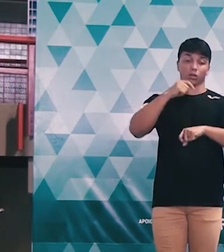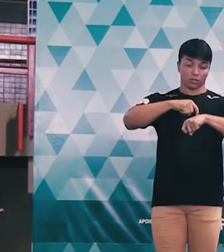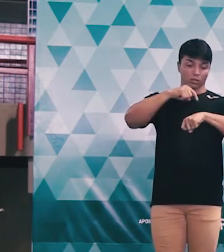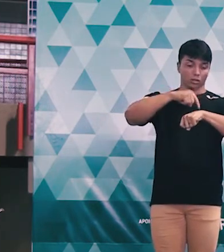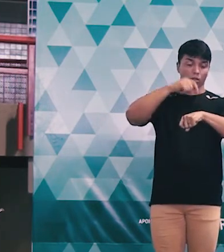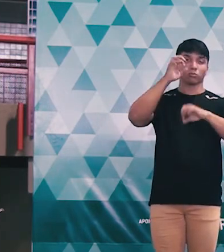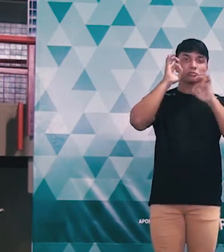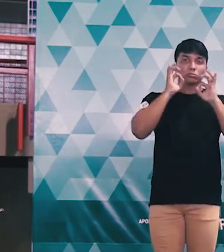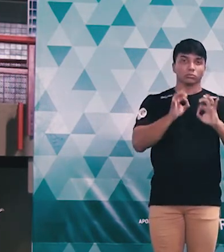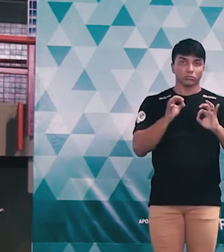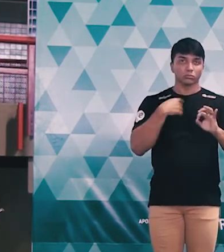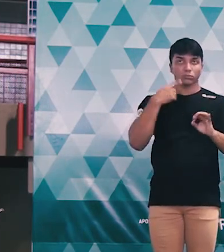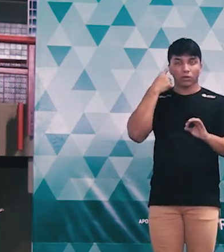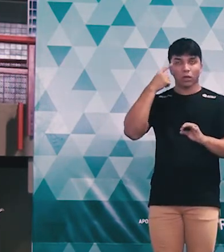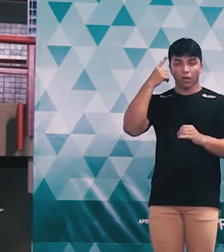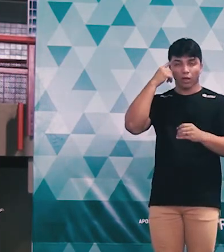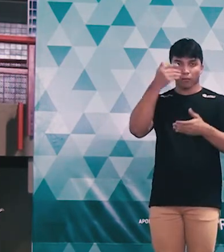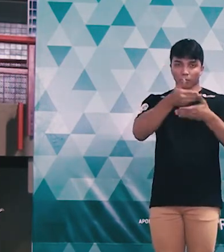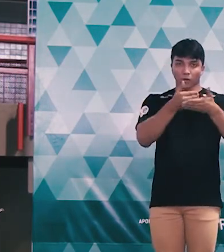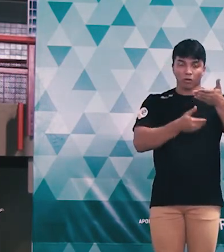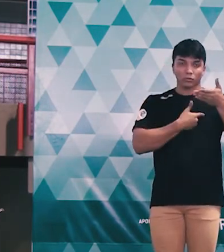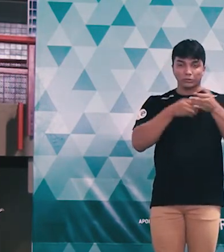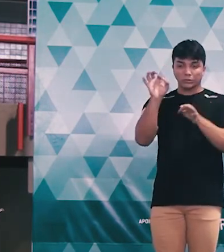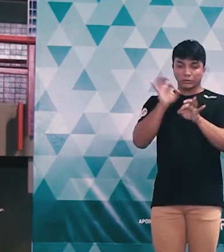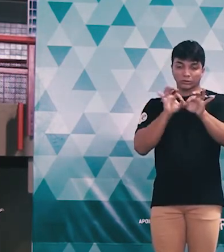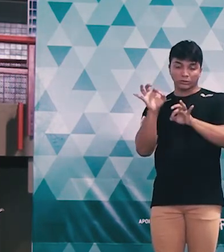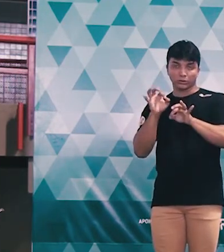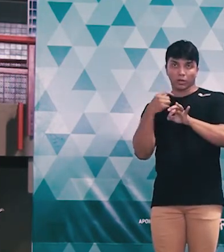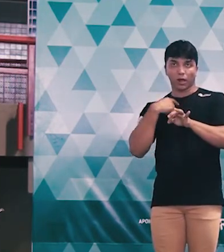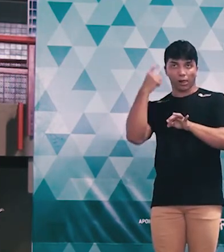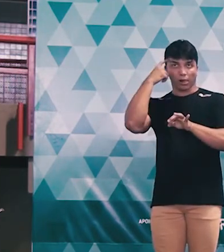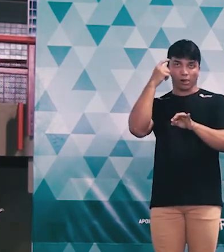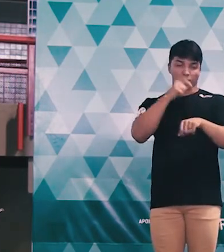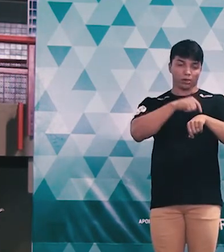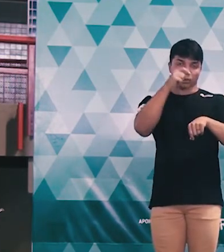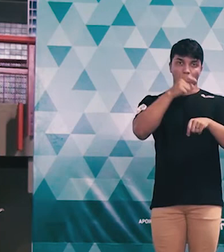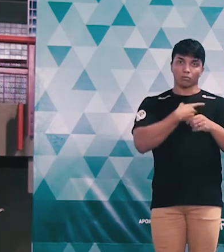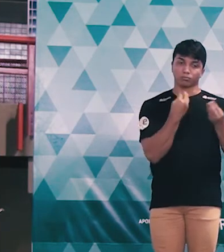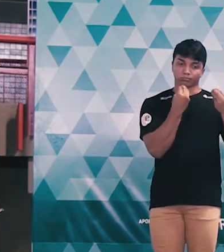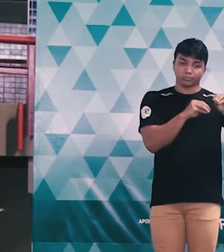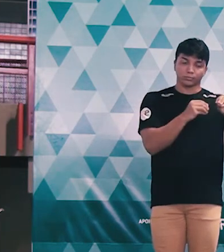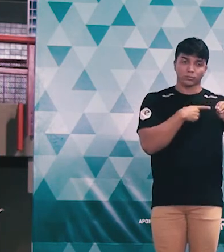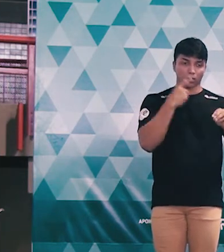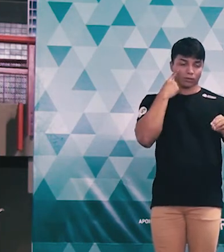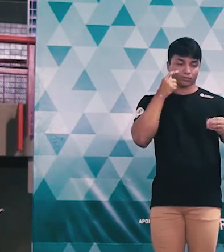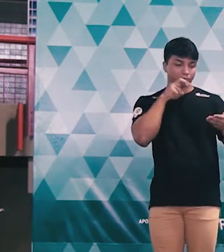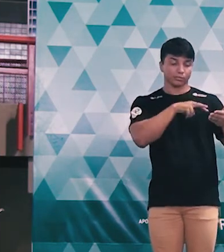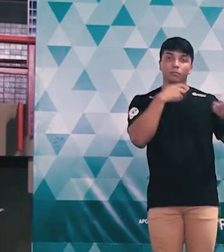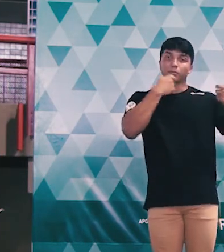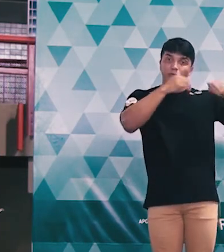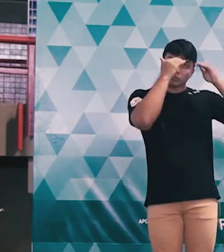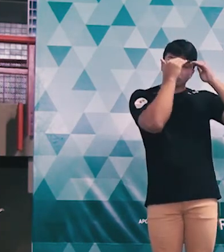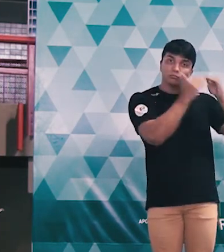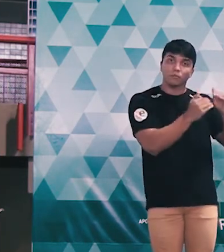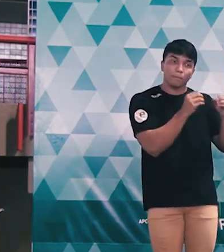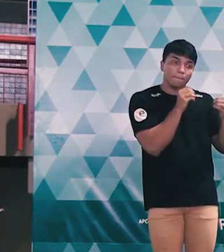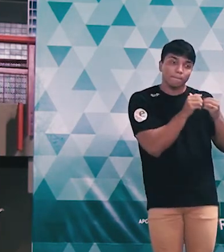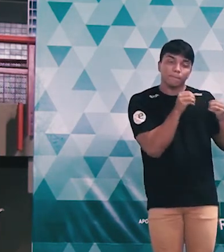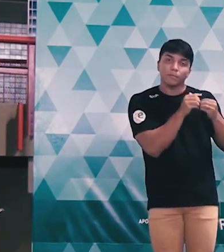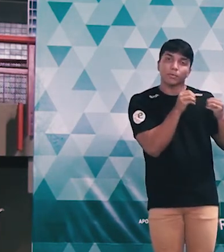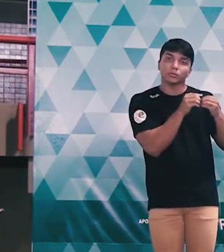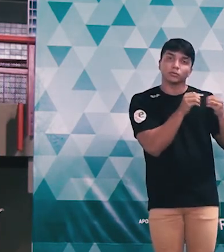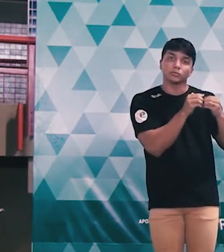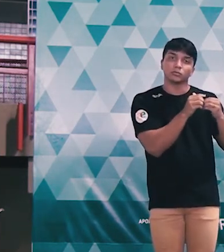tempo que o organizador da prova dá e você precisa conseguir fazer a prova no tempo mais próximo